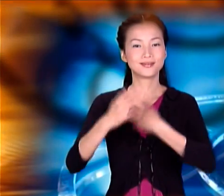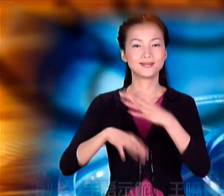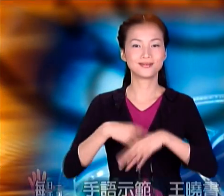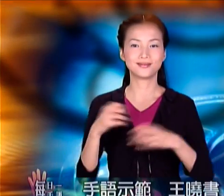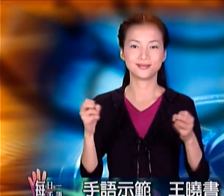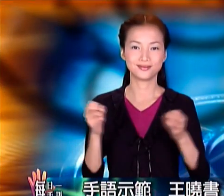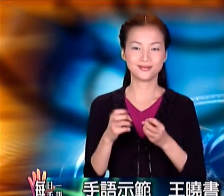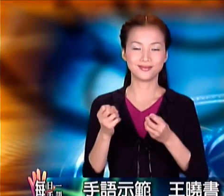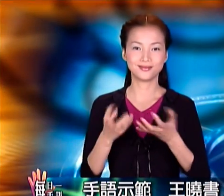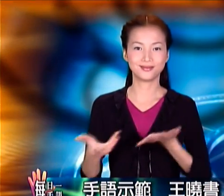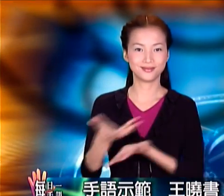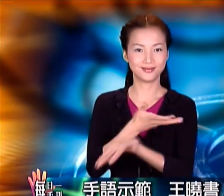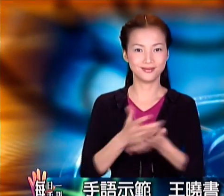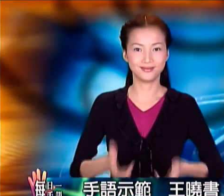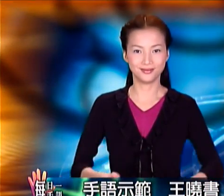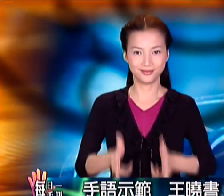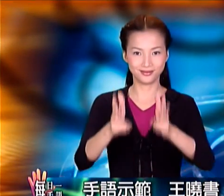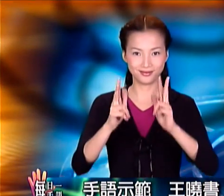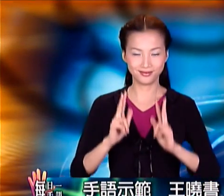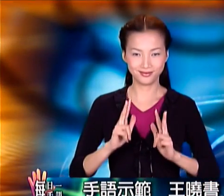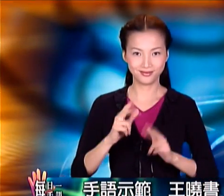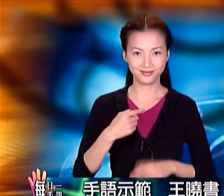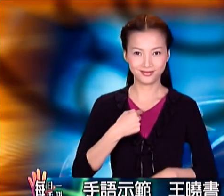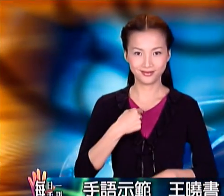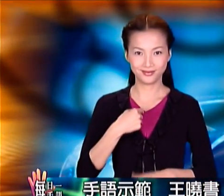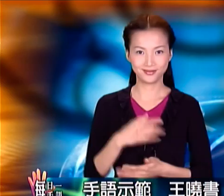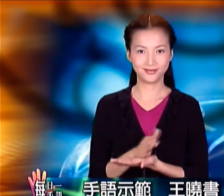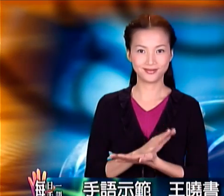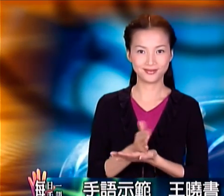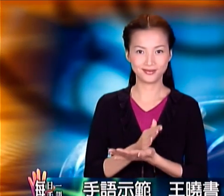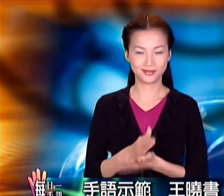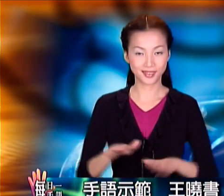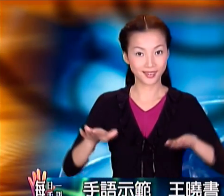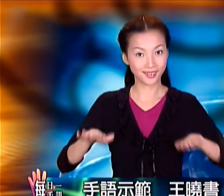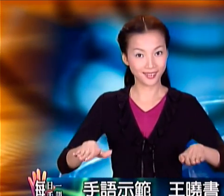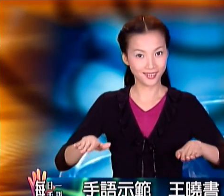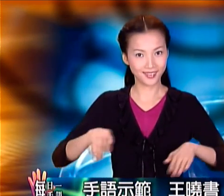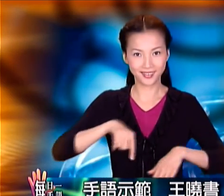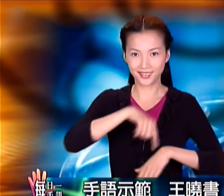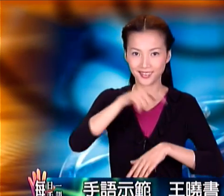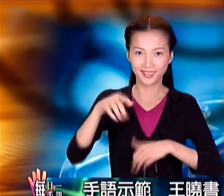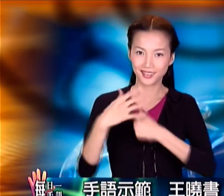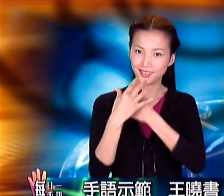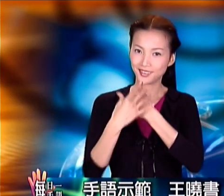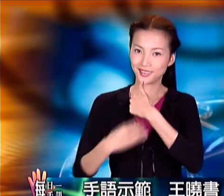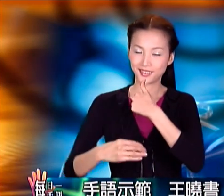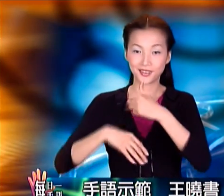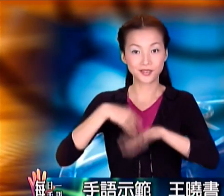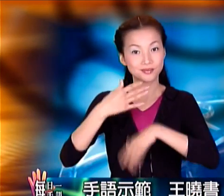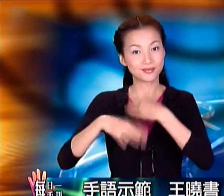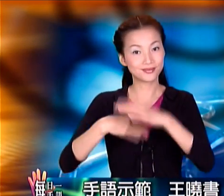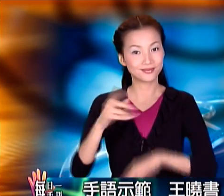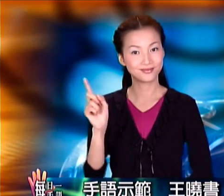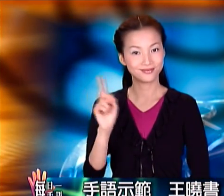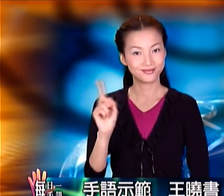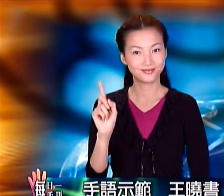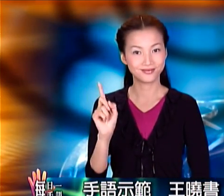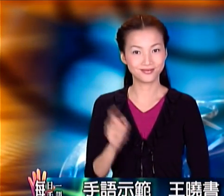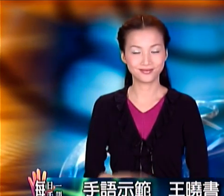动动双手，搭起无声的桥梁。我是王小叔，今天我们要来学跟生活有关的手